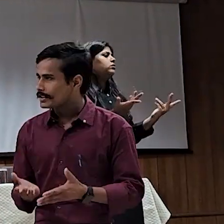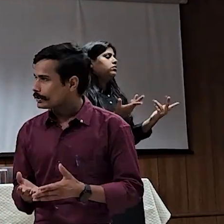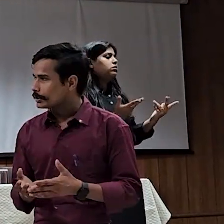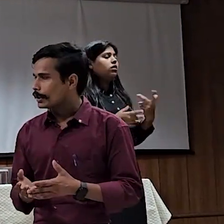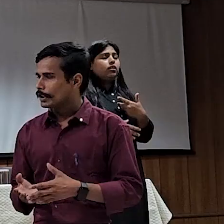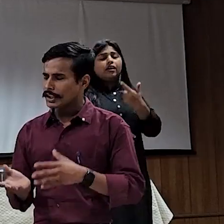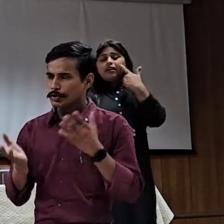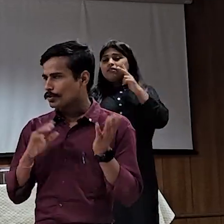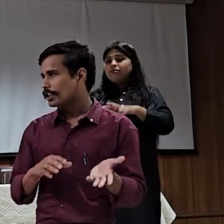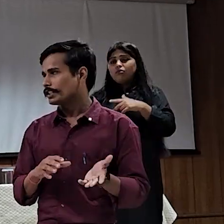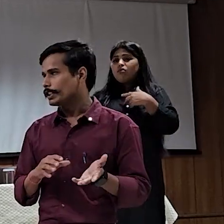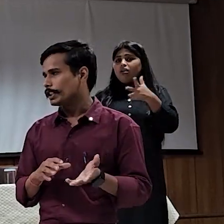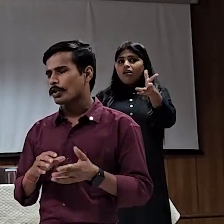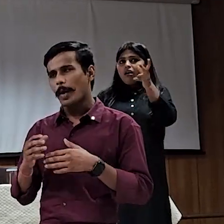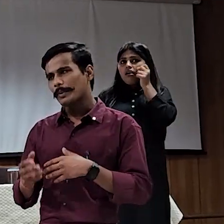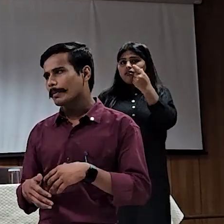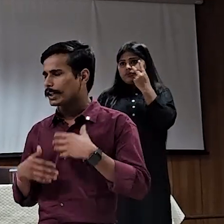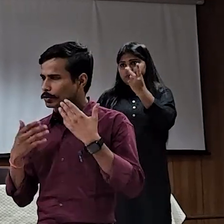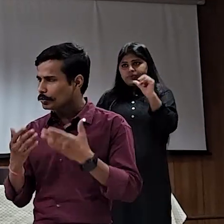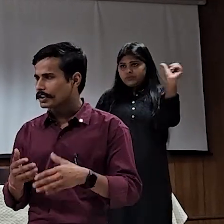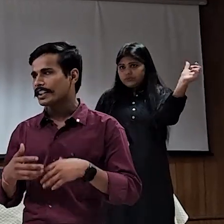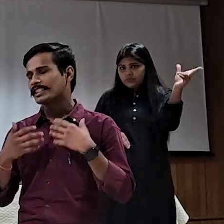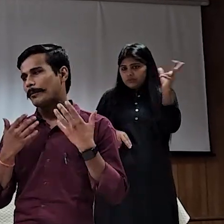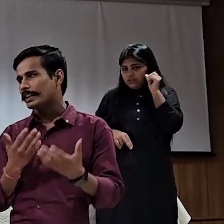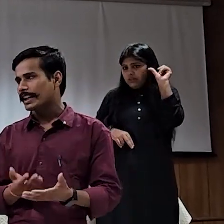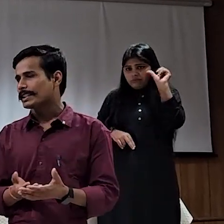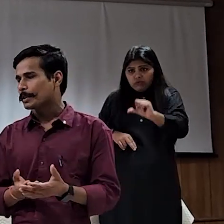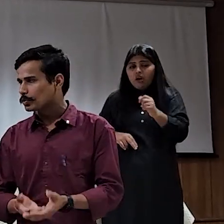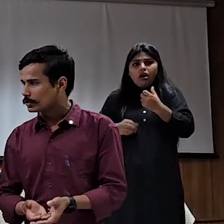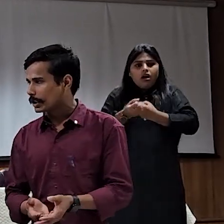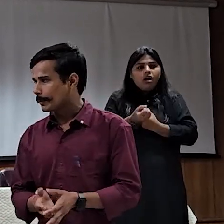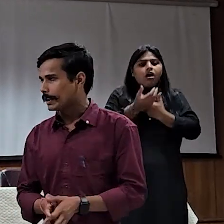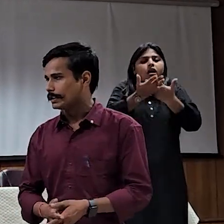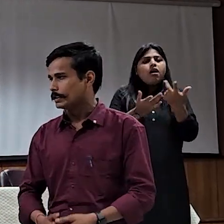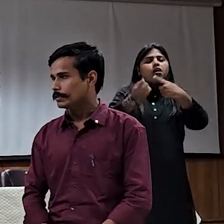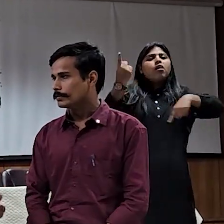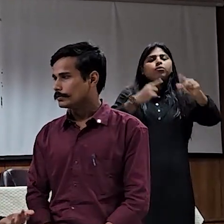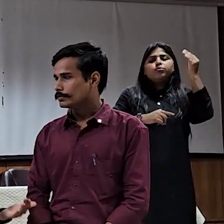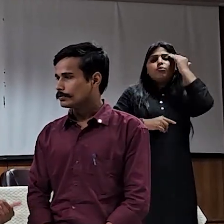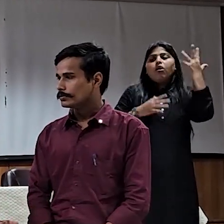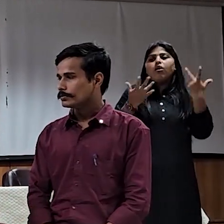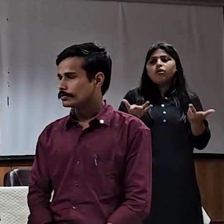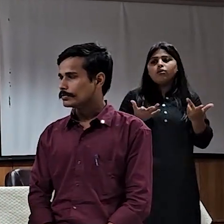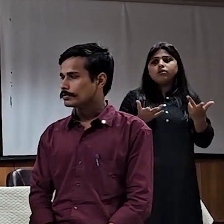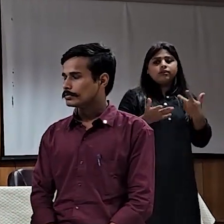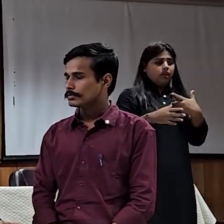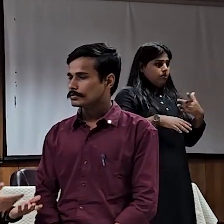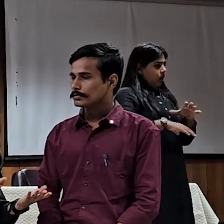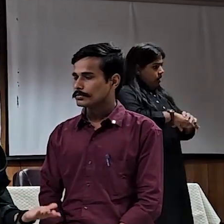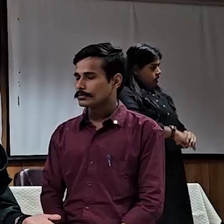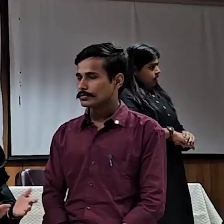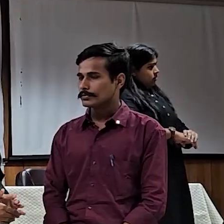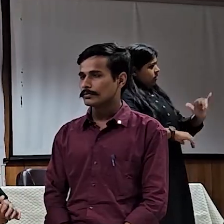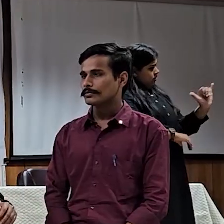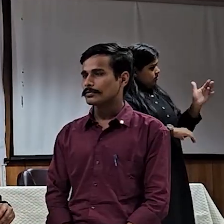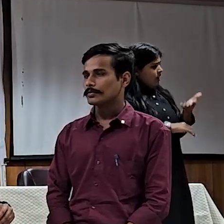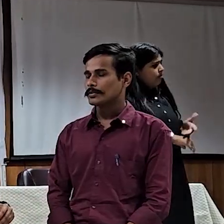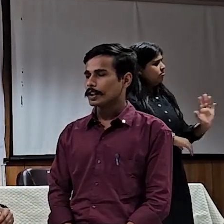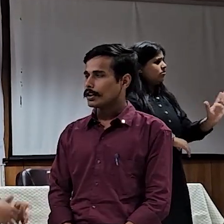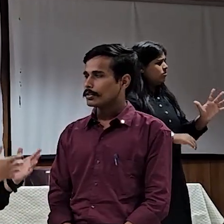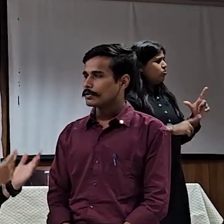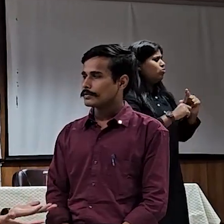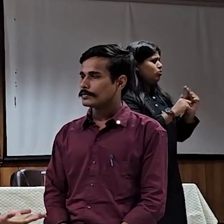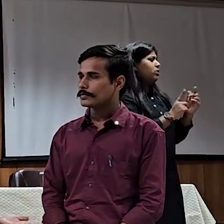ना देख सकती है ना सुन सकती है तो अपनी बातों को किसी के सामने कैसे प्रस्तुत कर पाएगी? पर हम ऐसे हाथ पे हाथ धरे रह के तो बैठ नहीं सकते